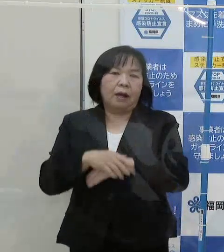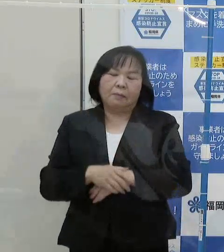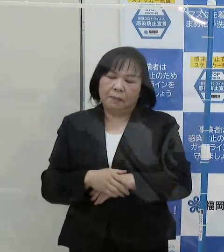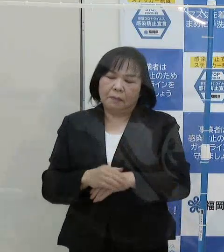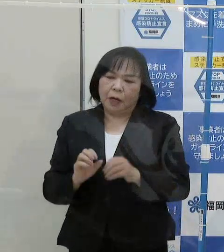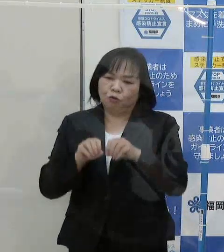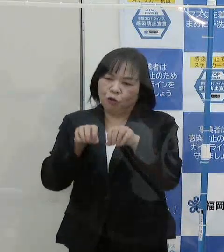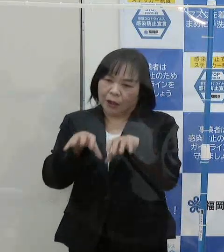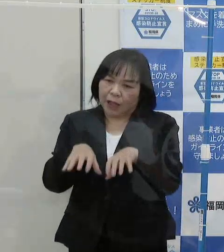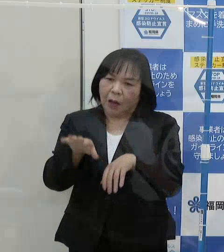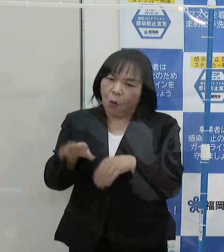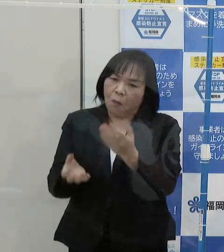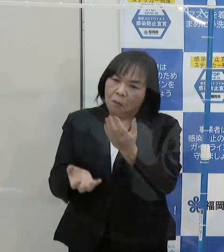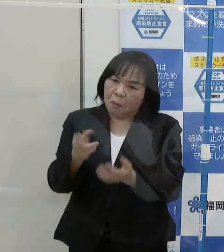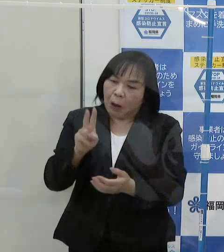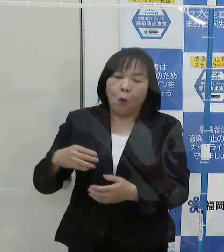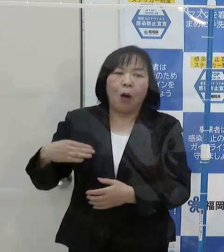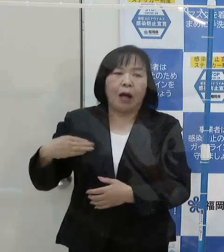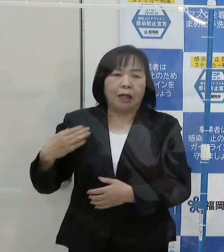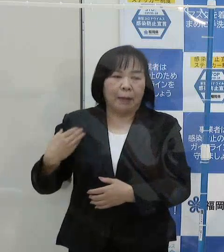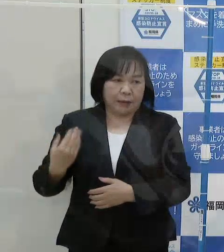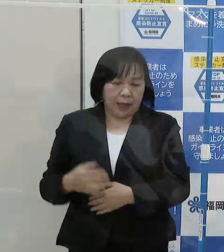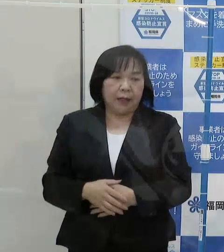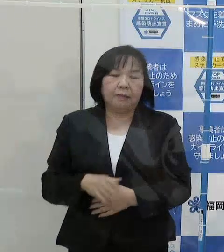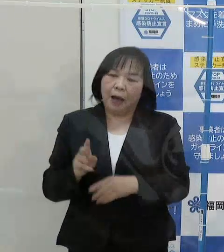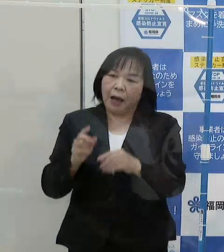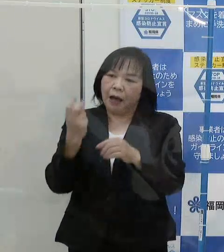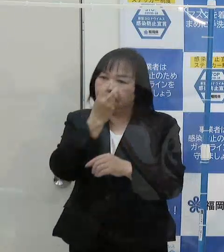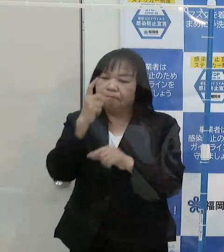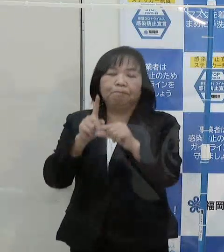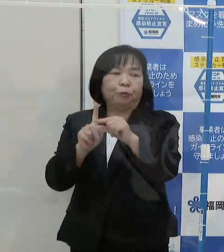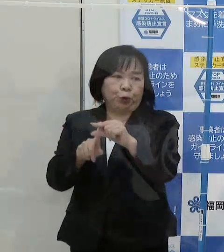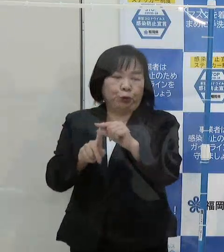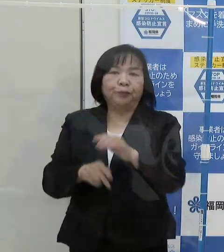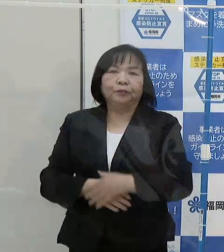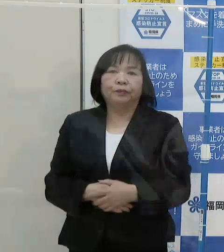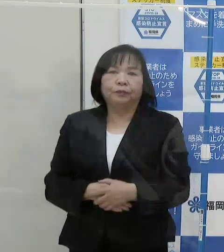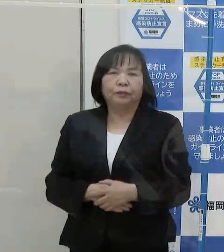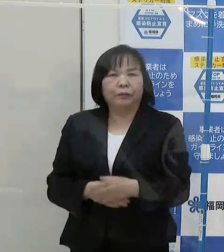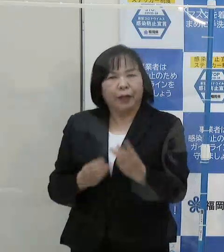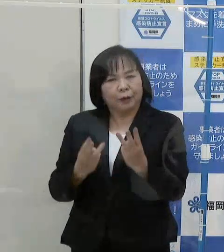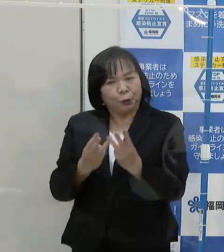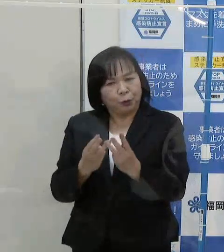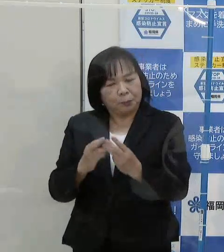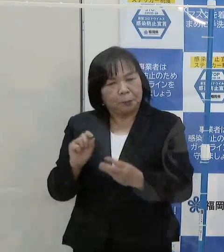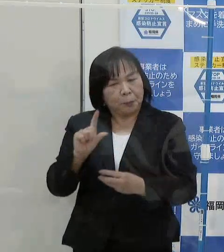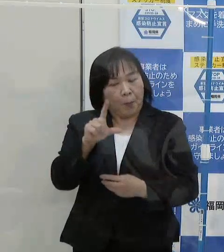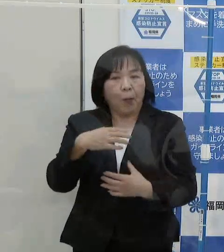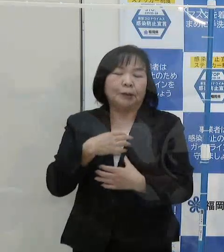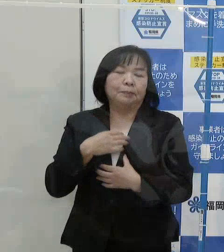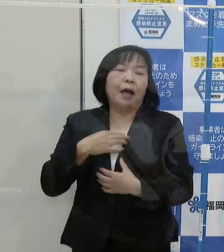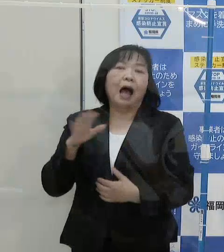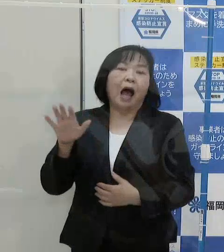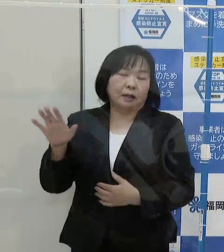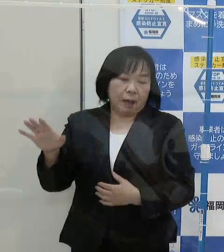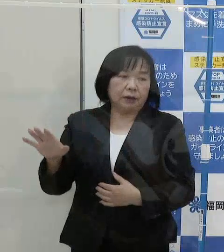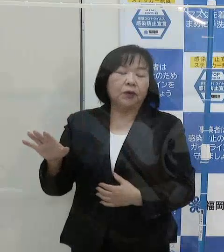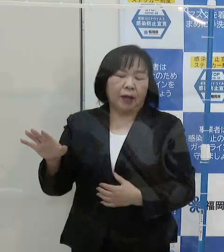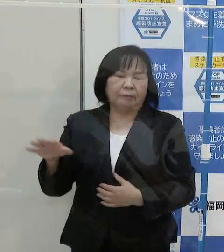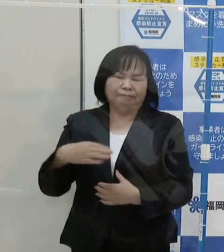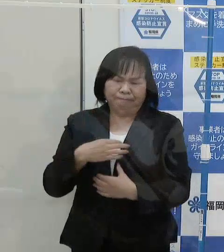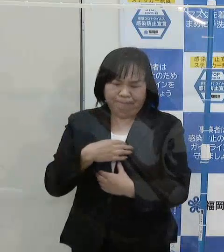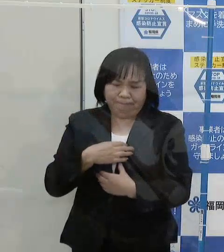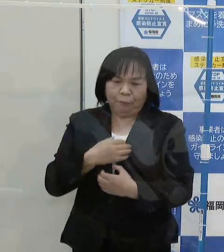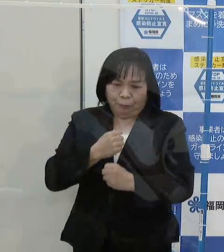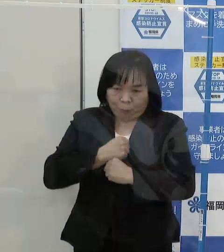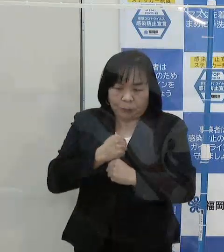ラスターが出てるって話もありますから、まだ集計中でございますが、似たような数字になろうかと思います。そういう意味では予断を許さ